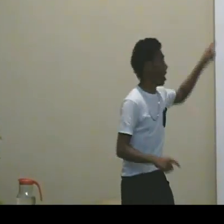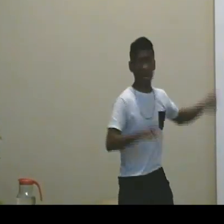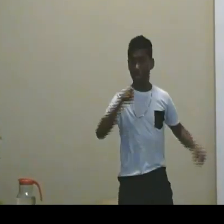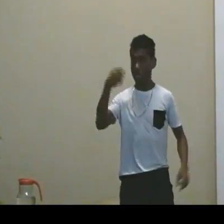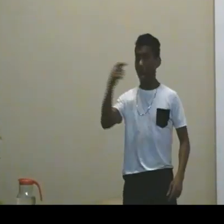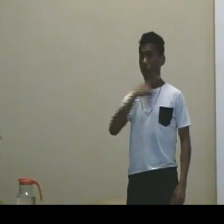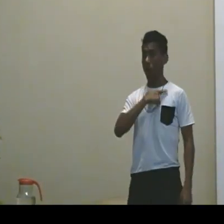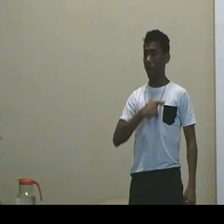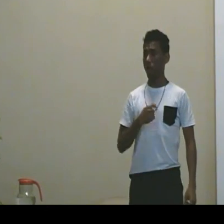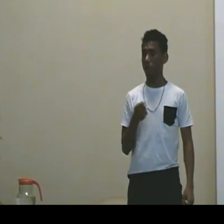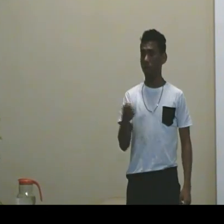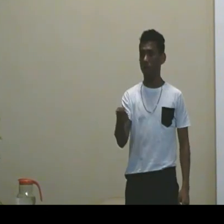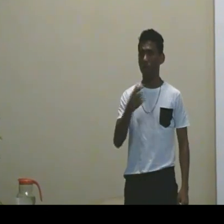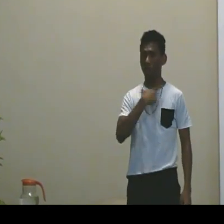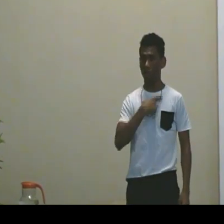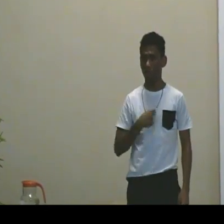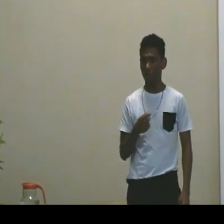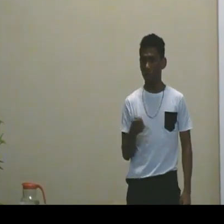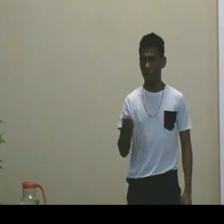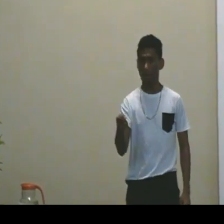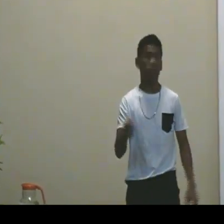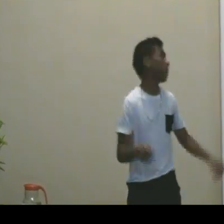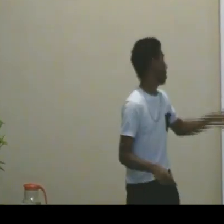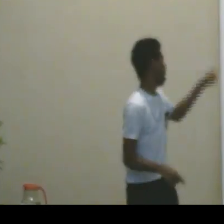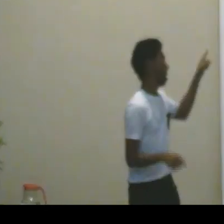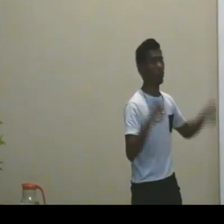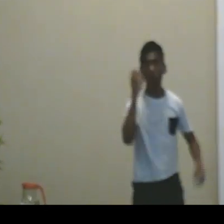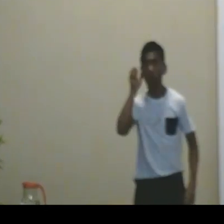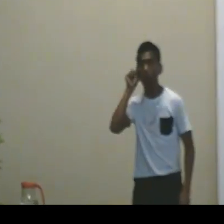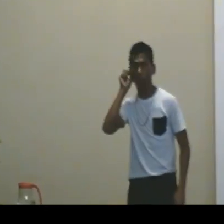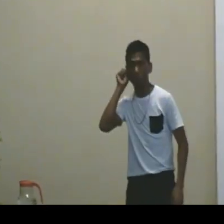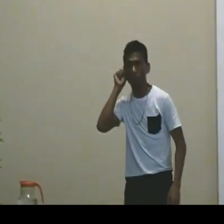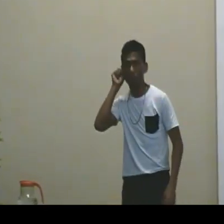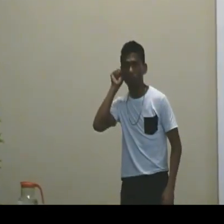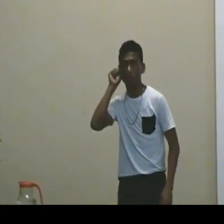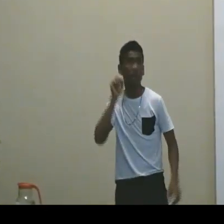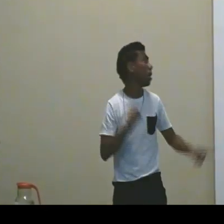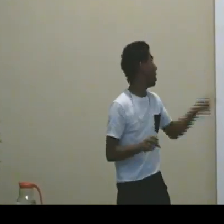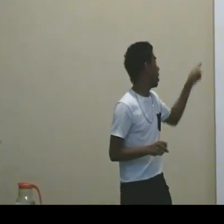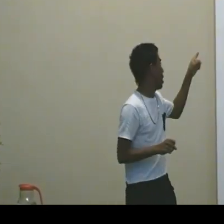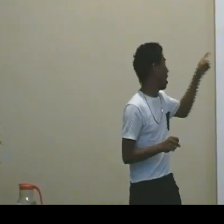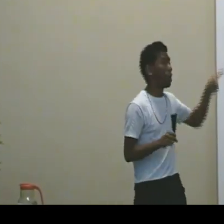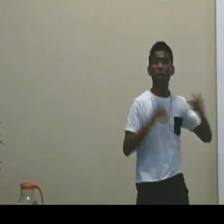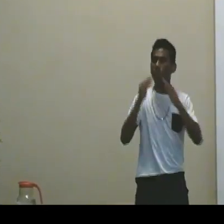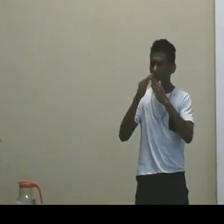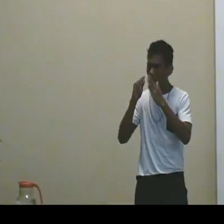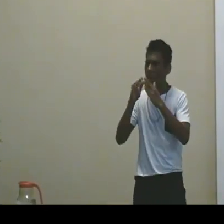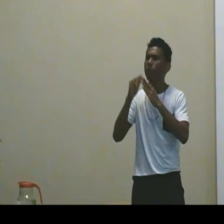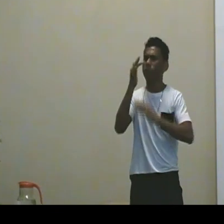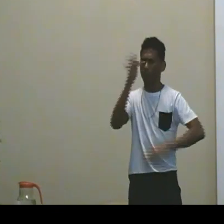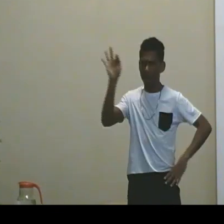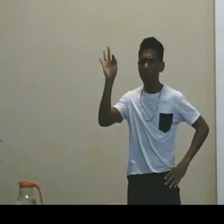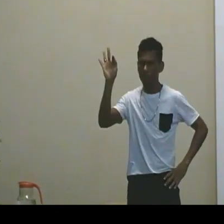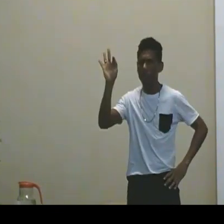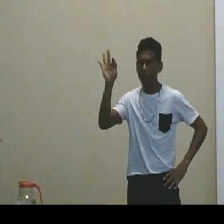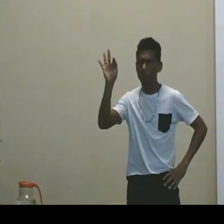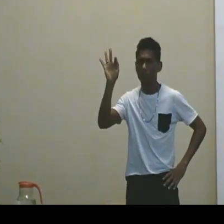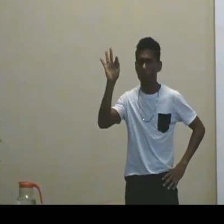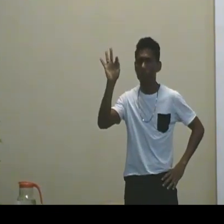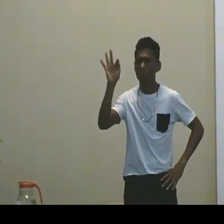Eu esqueci de pôr a foto dele aqui. Esse é o sinal dele. O abade ouvinte, Charles Michel Lepé,